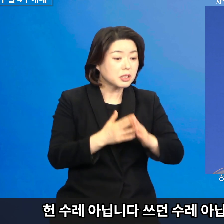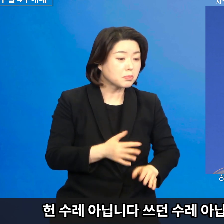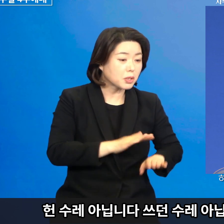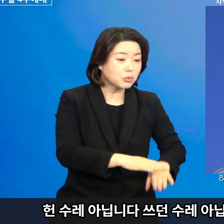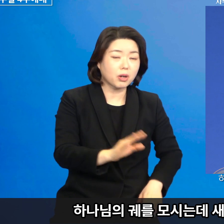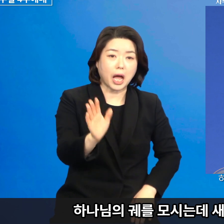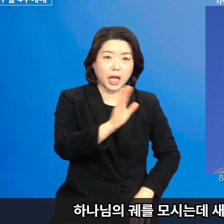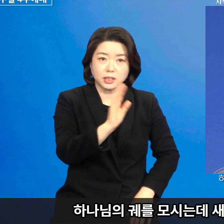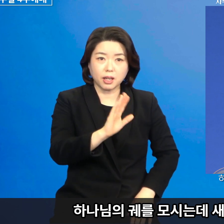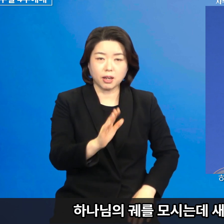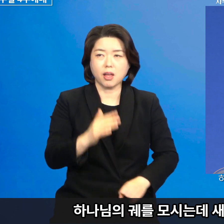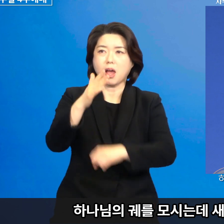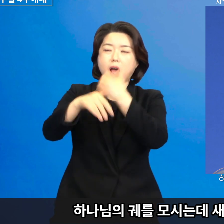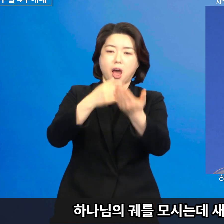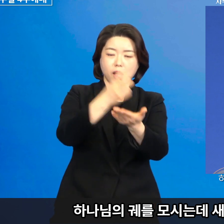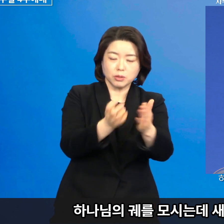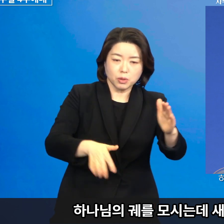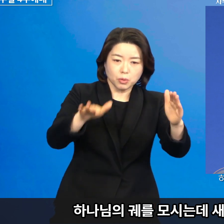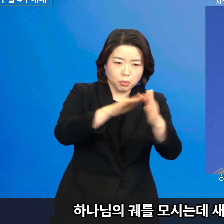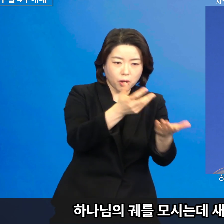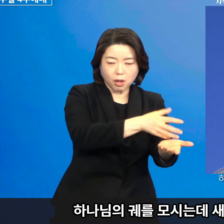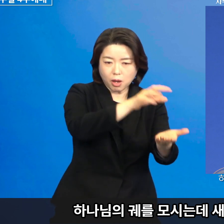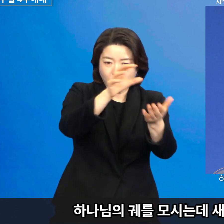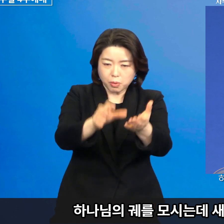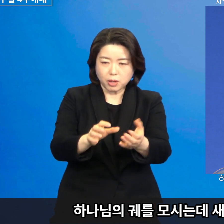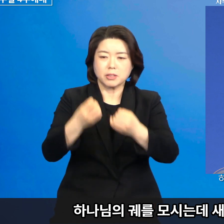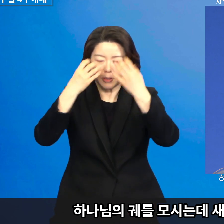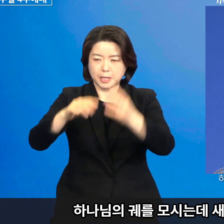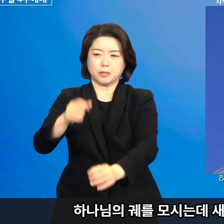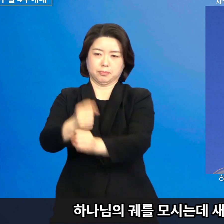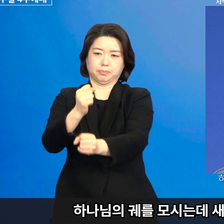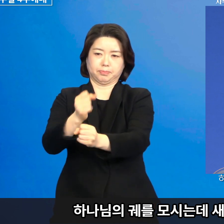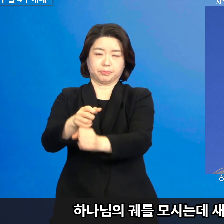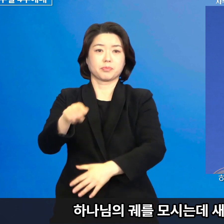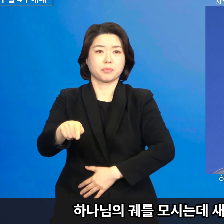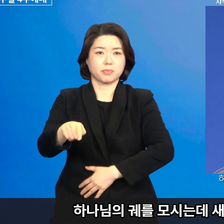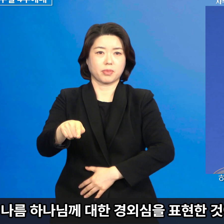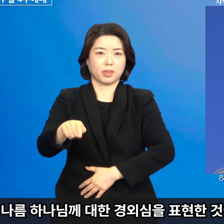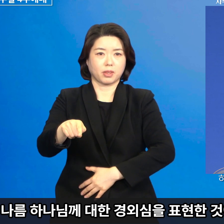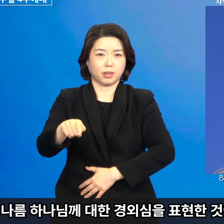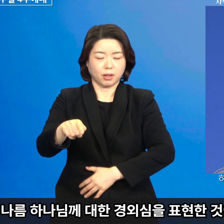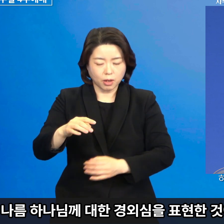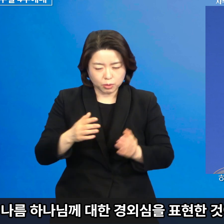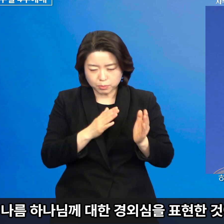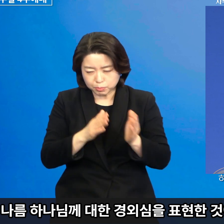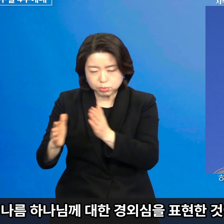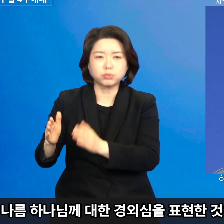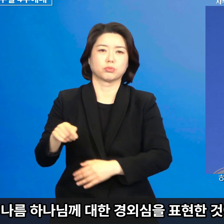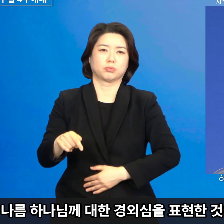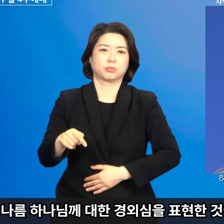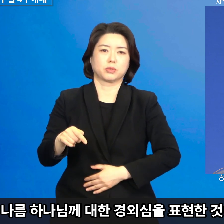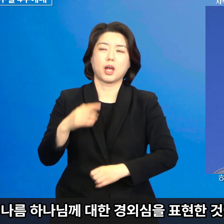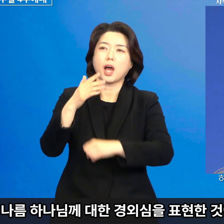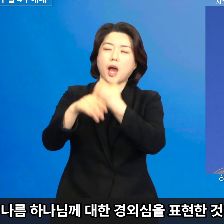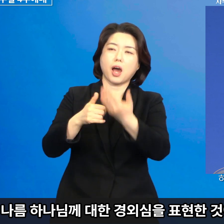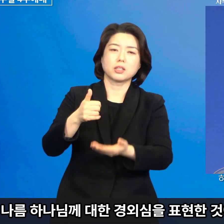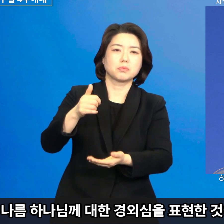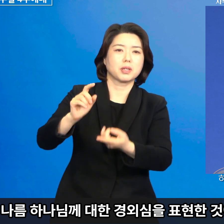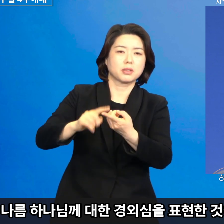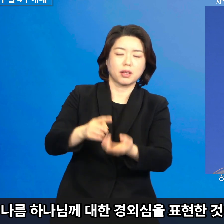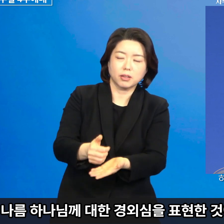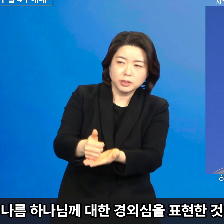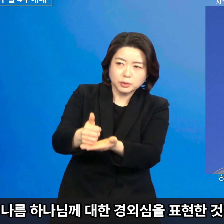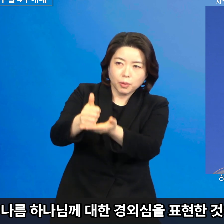아닙니다. 하나님의 궤를 모시는데 새로 제작해 해가지고 나름 준비한, 나름 하나님께 대한 경외심을